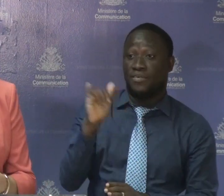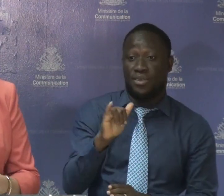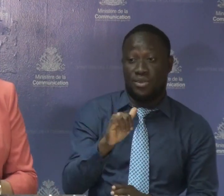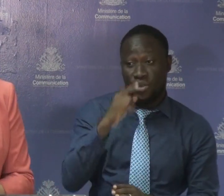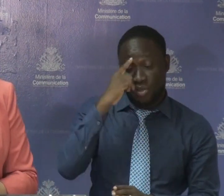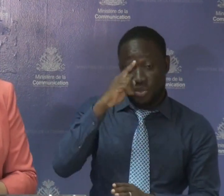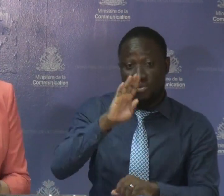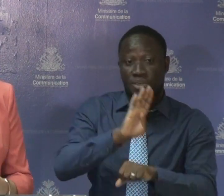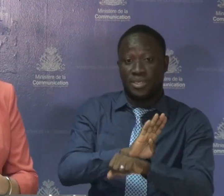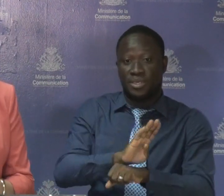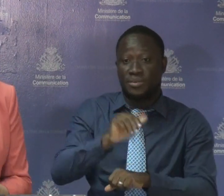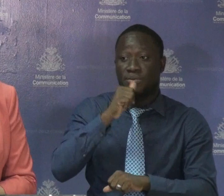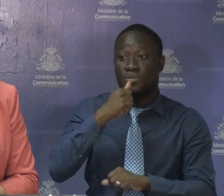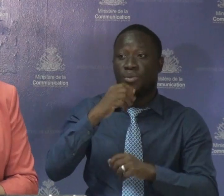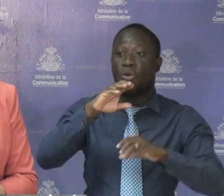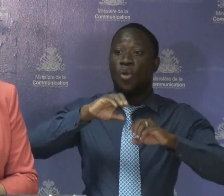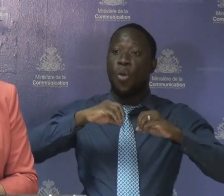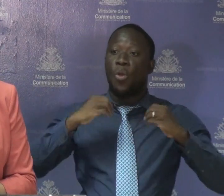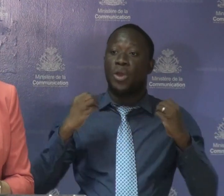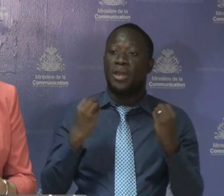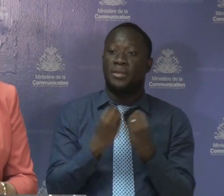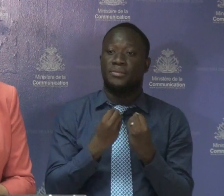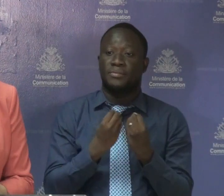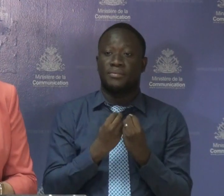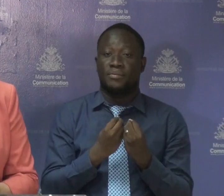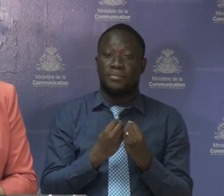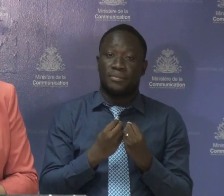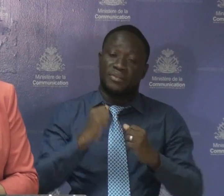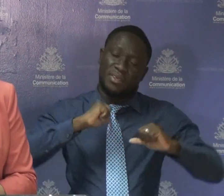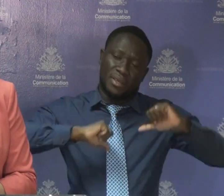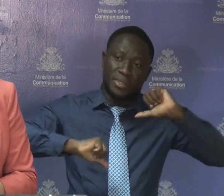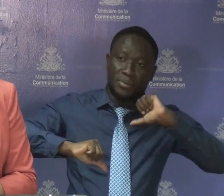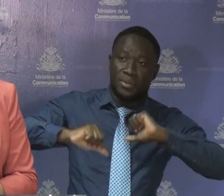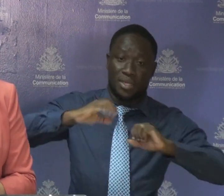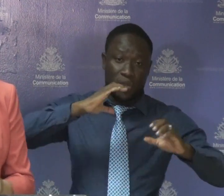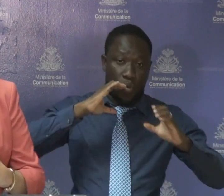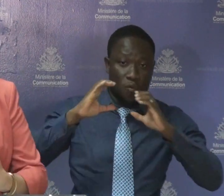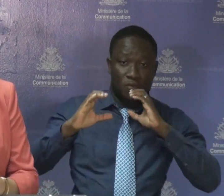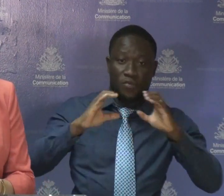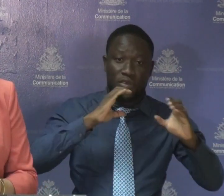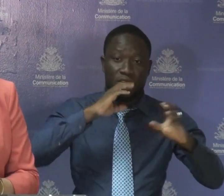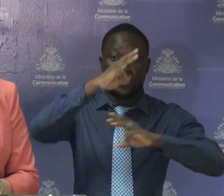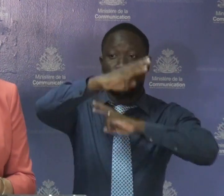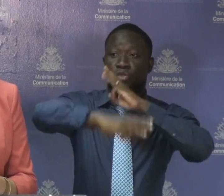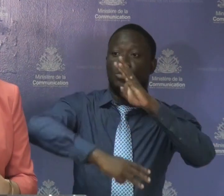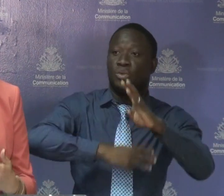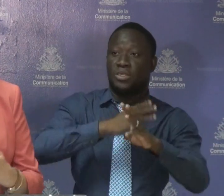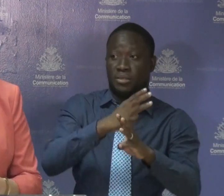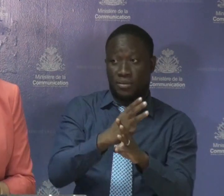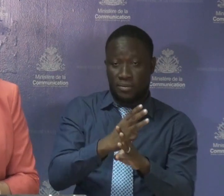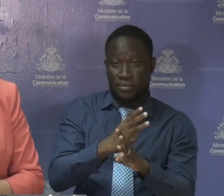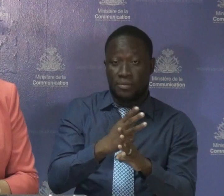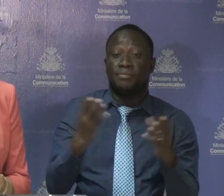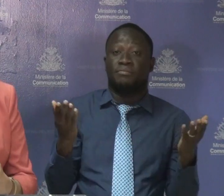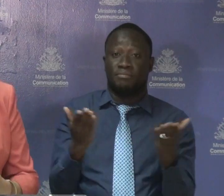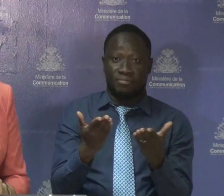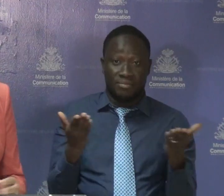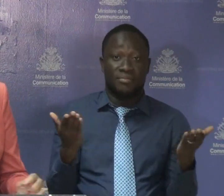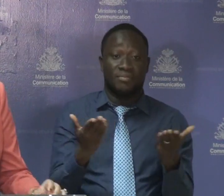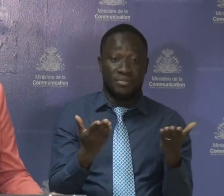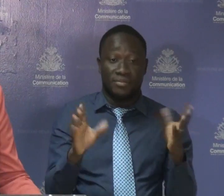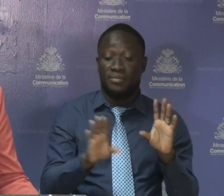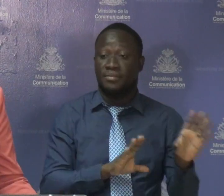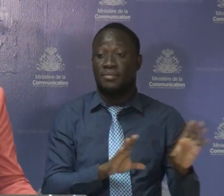eux-mêmes et les entreprises privées aussi, pour être capable d'organiser des forums, des conférences et mondiaux et qu'on y a qui fait en Haïti. De ce